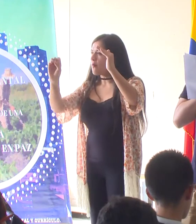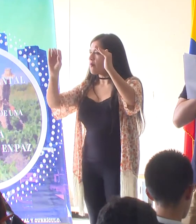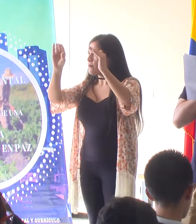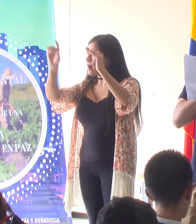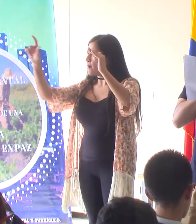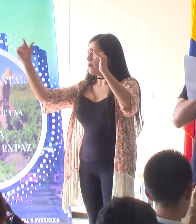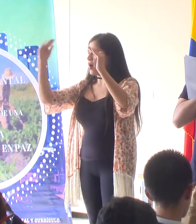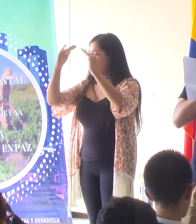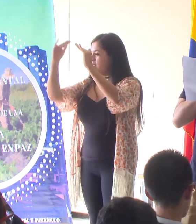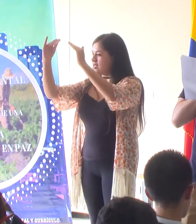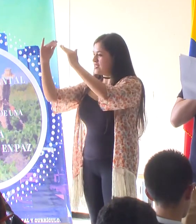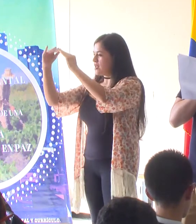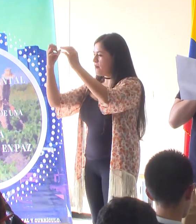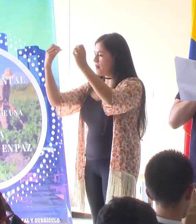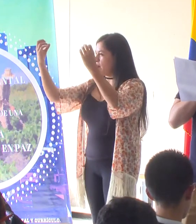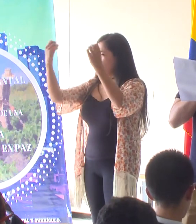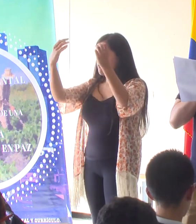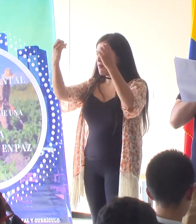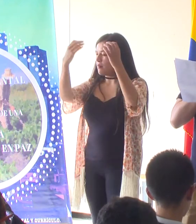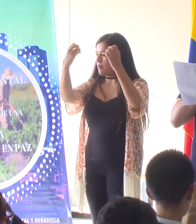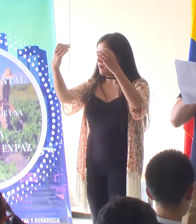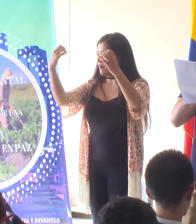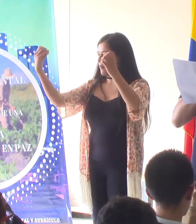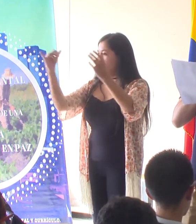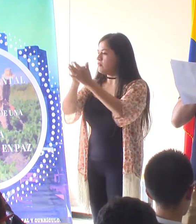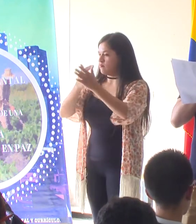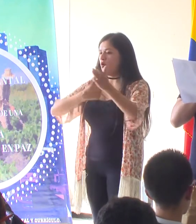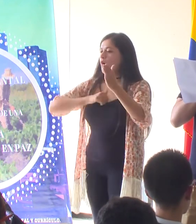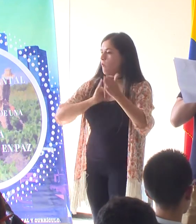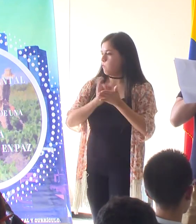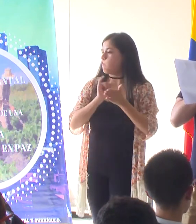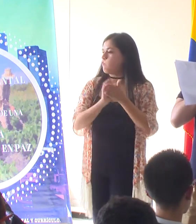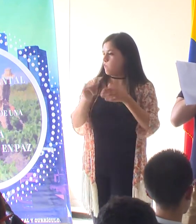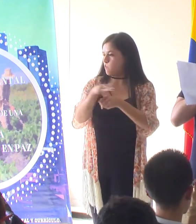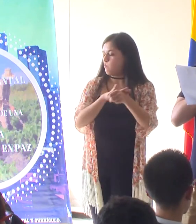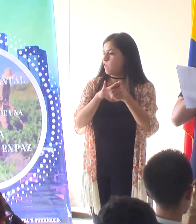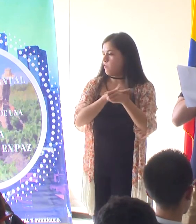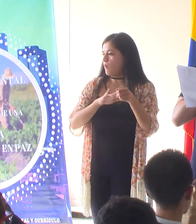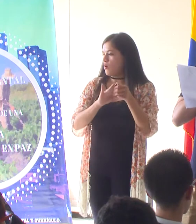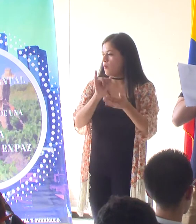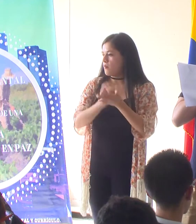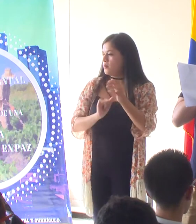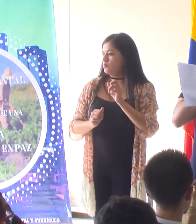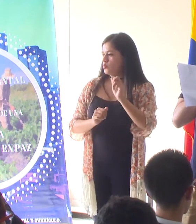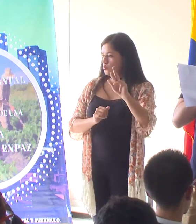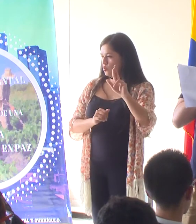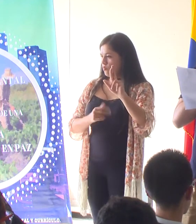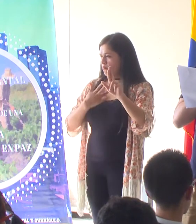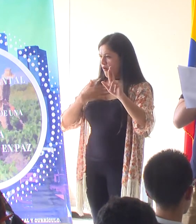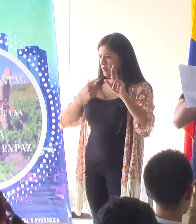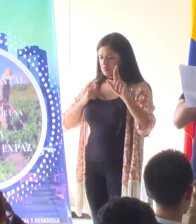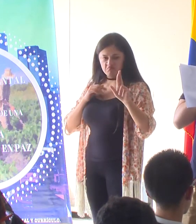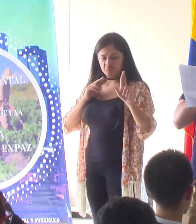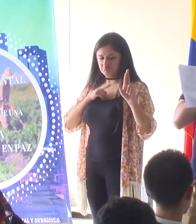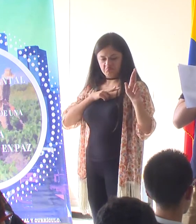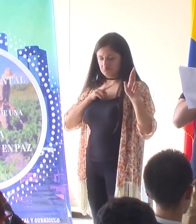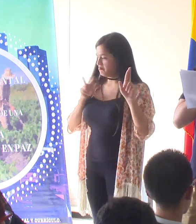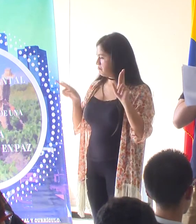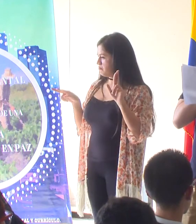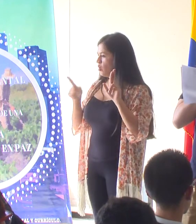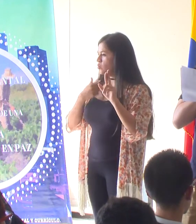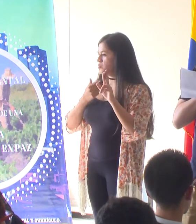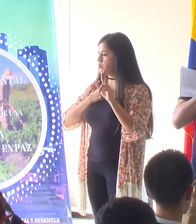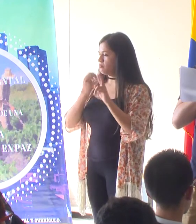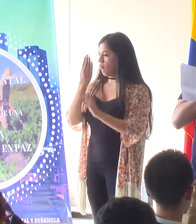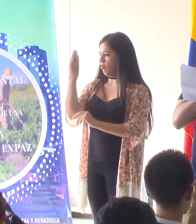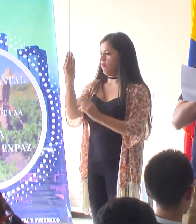y venimos del mismo barrio no obstante a veces no nos reconocemos nos vemos al espejo y